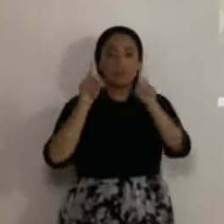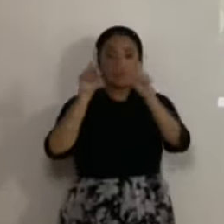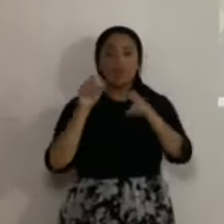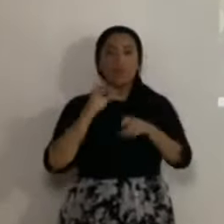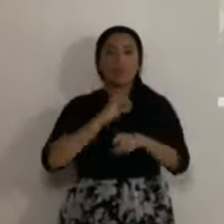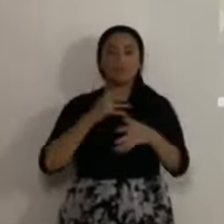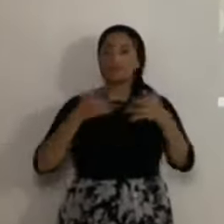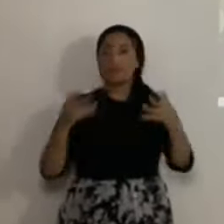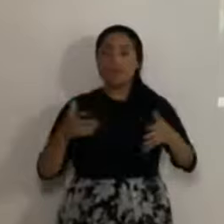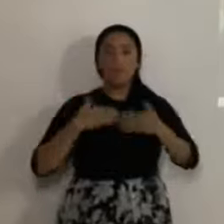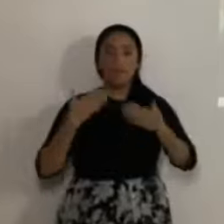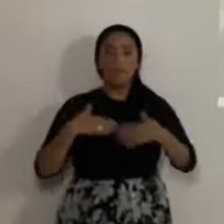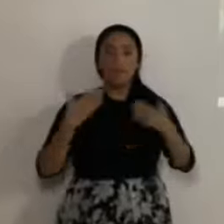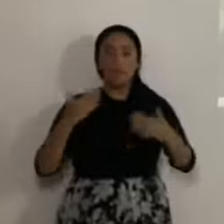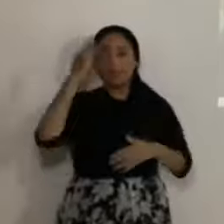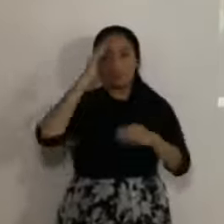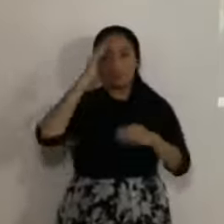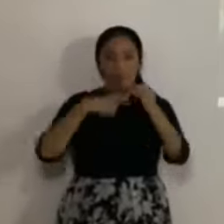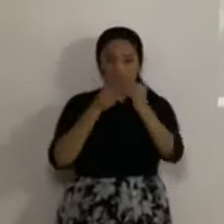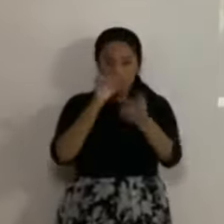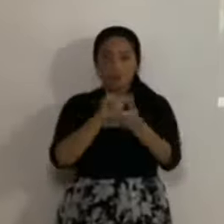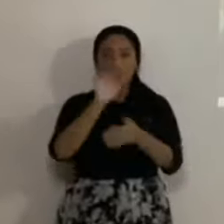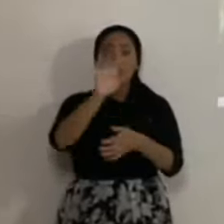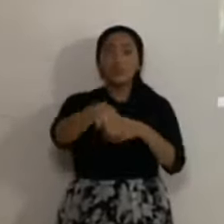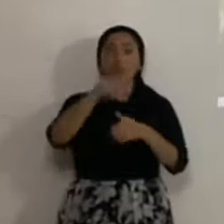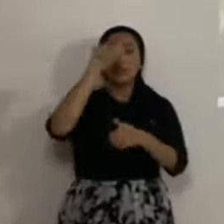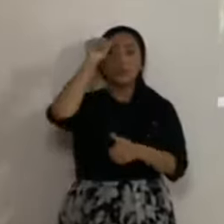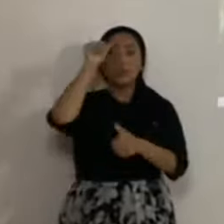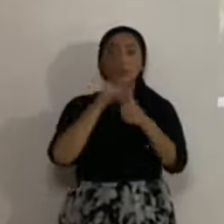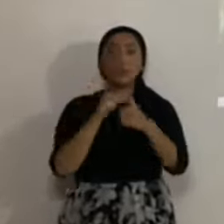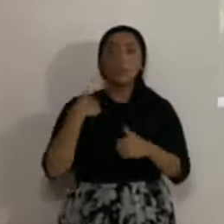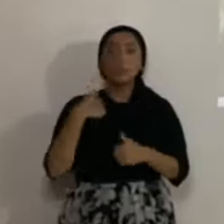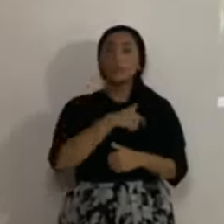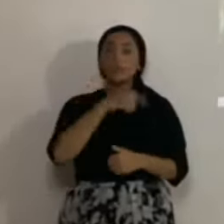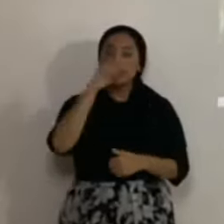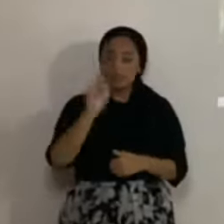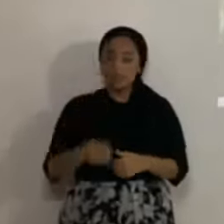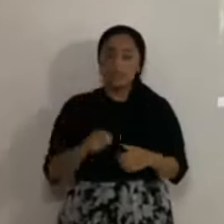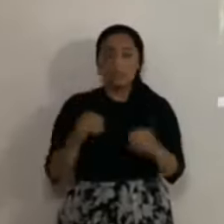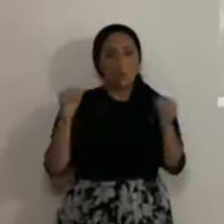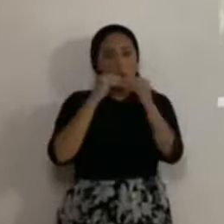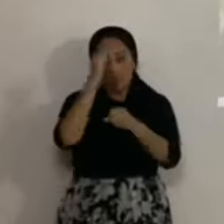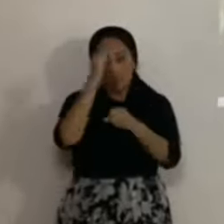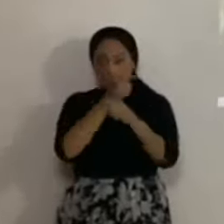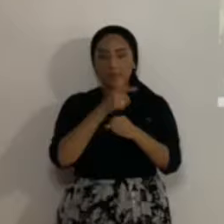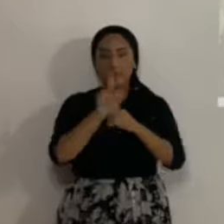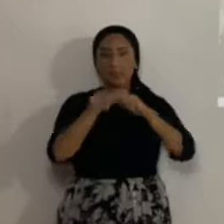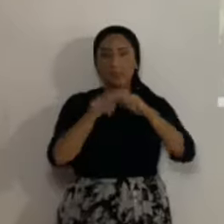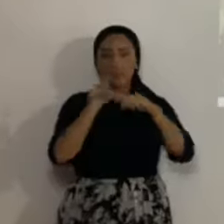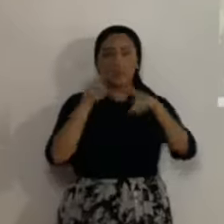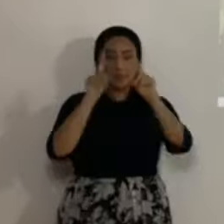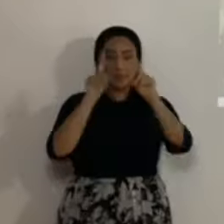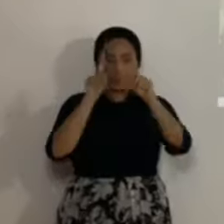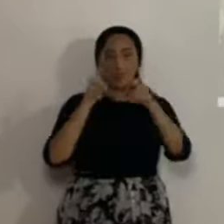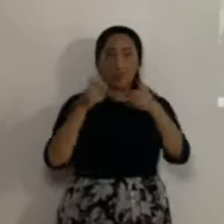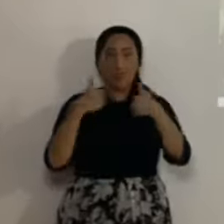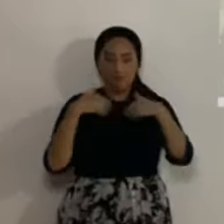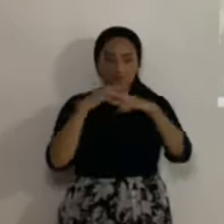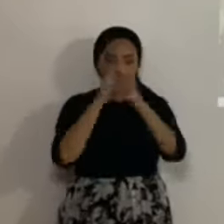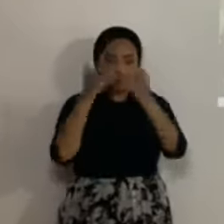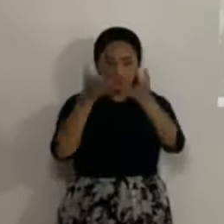Me da mucho gusto saber de ello. Bueno, recuerden que tenemos que seguir, bueno, y más hermanos contesten el examen. Ahí está